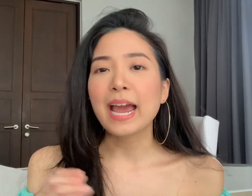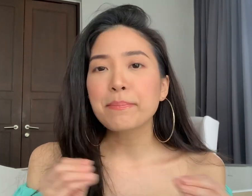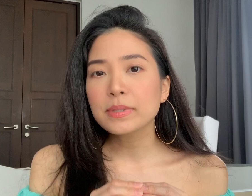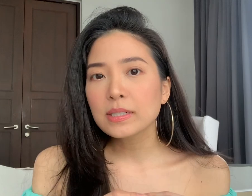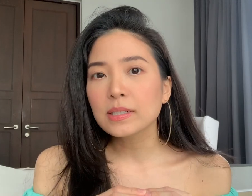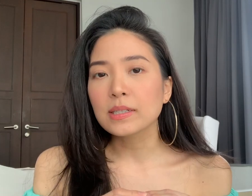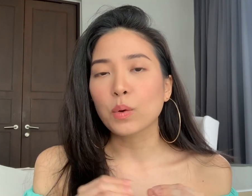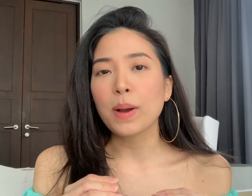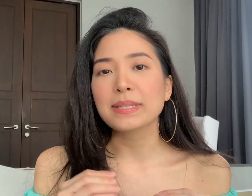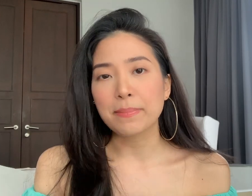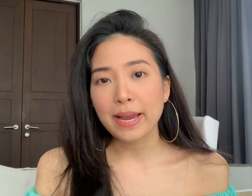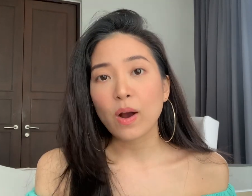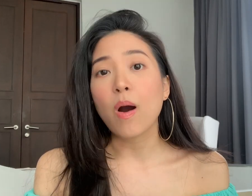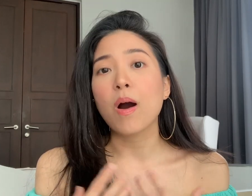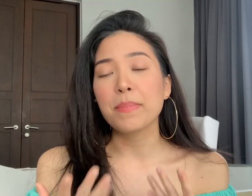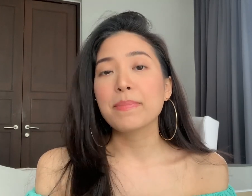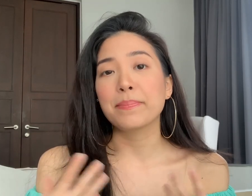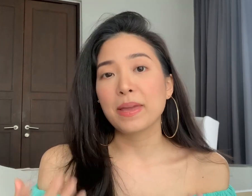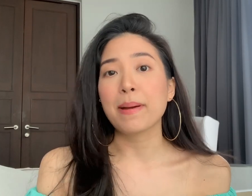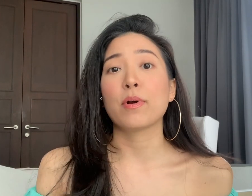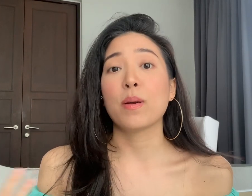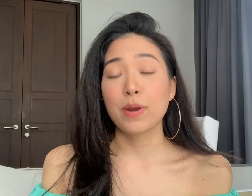ญาณมือหวภาฑ Audreyของเป็แบบ ในแบบของ American